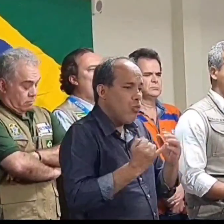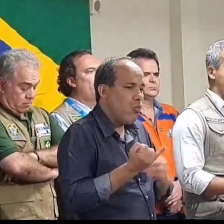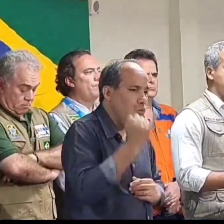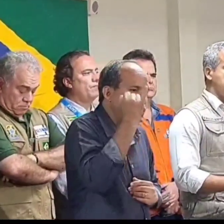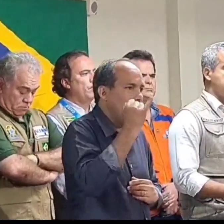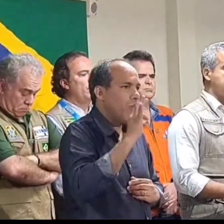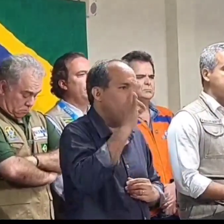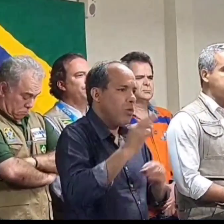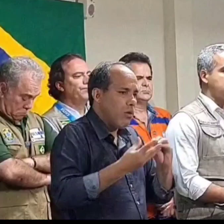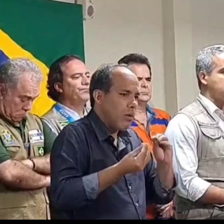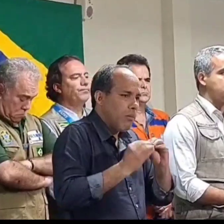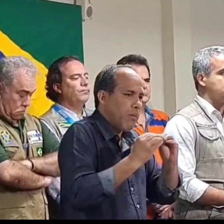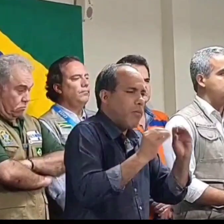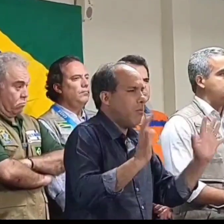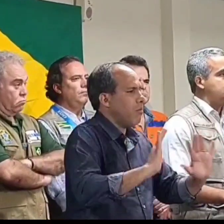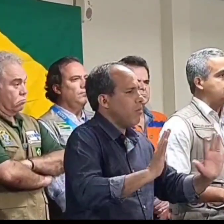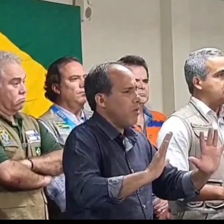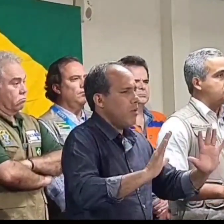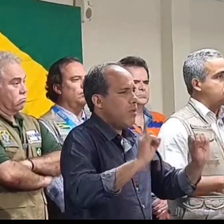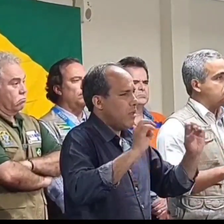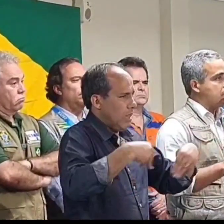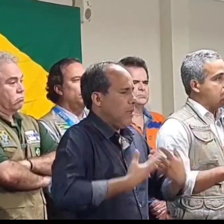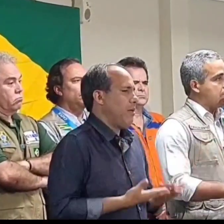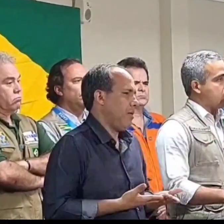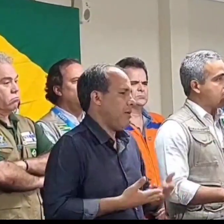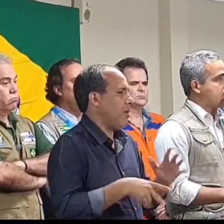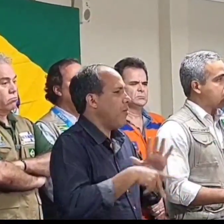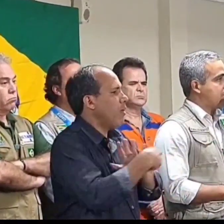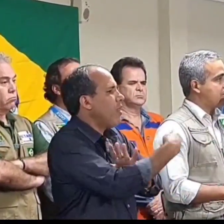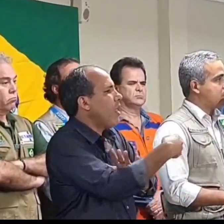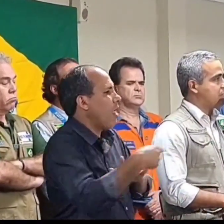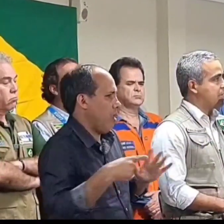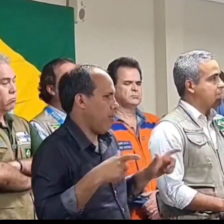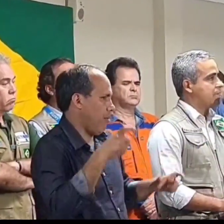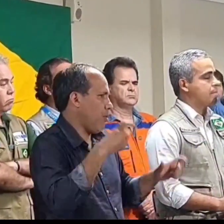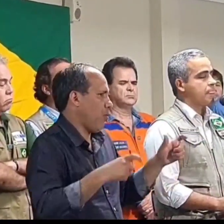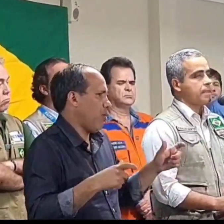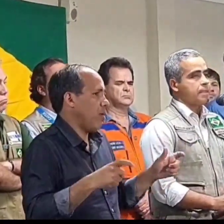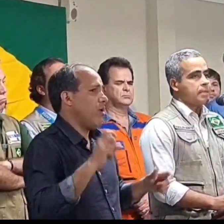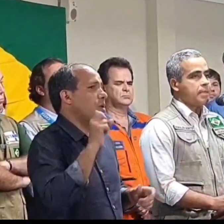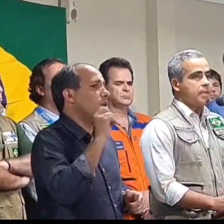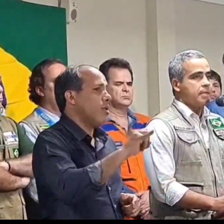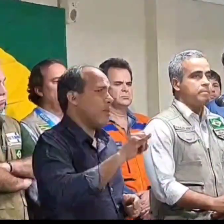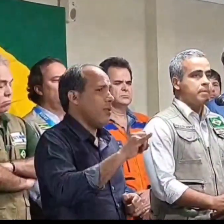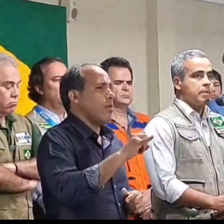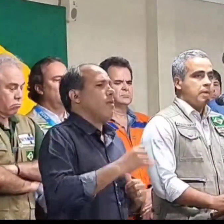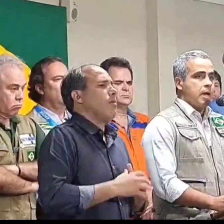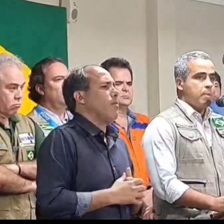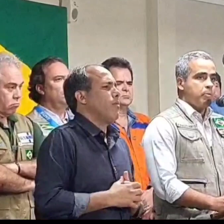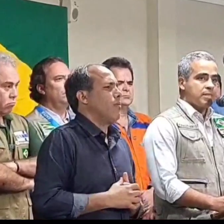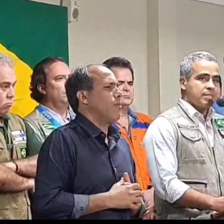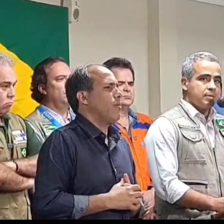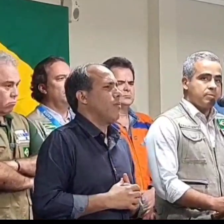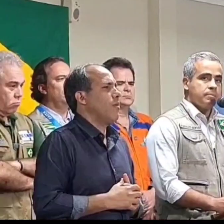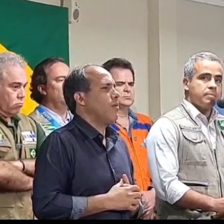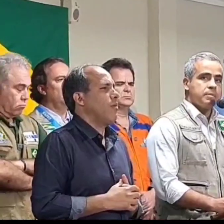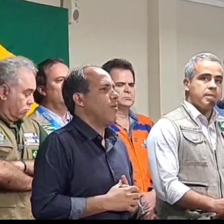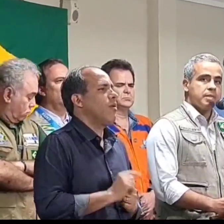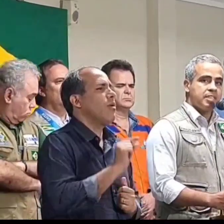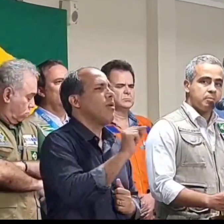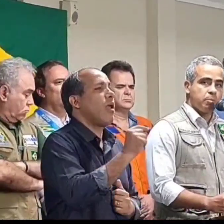tipo de juros para essas pessoas. Então, eu quero aqui também ratificar que a